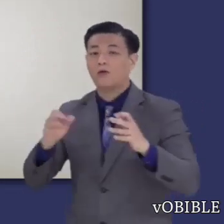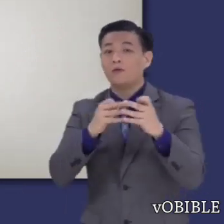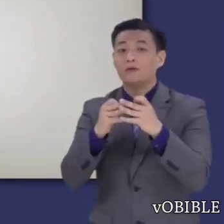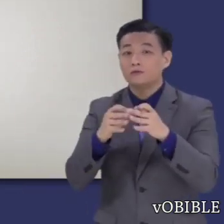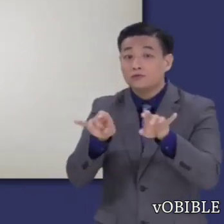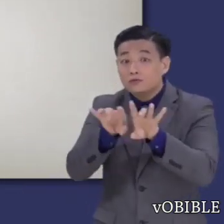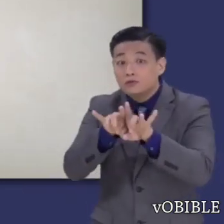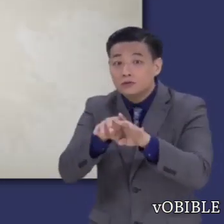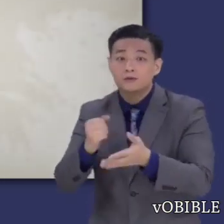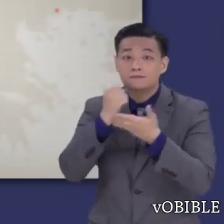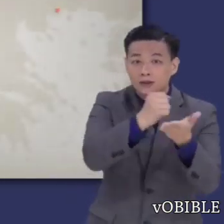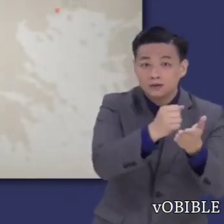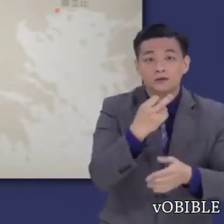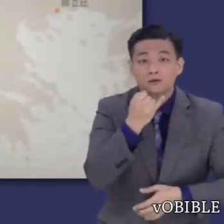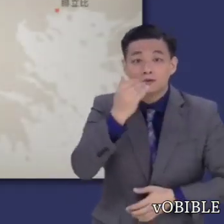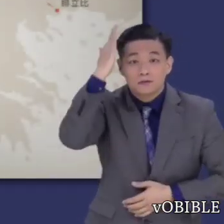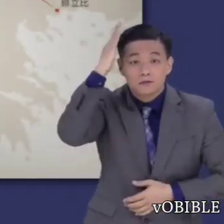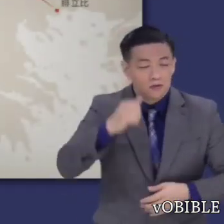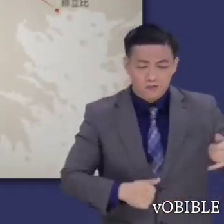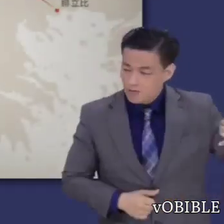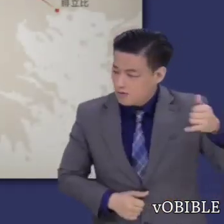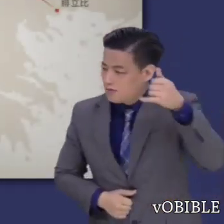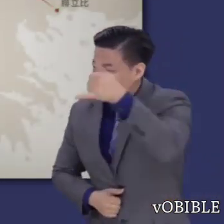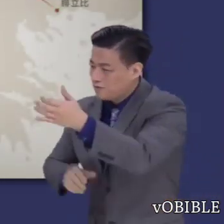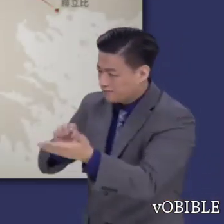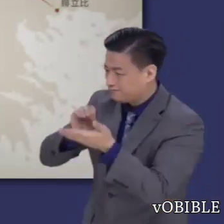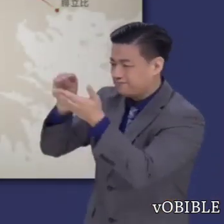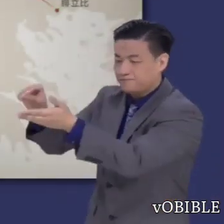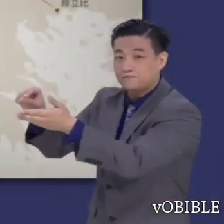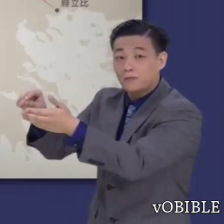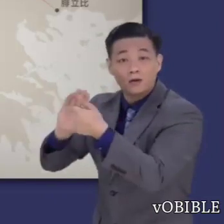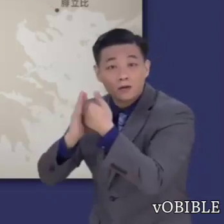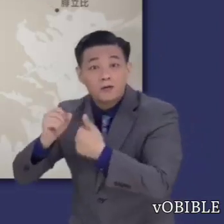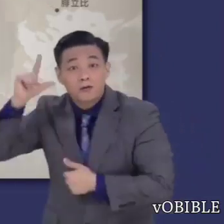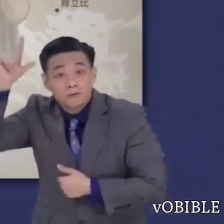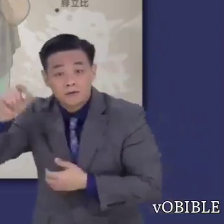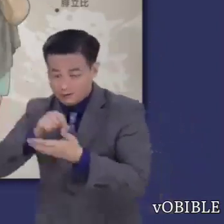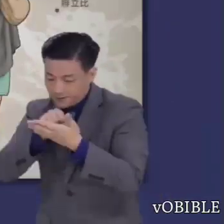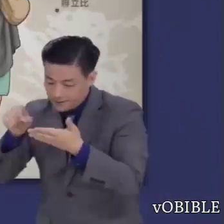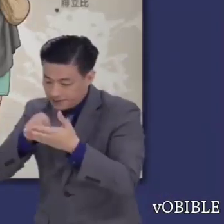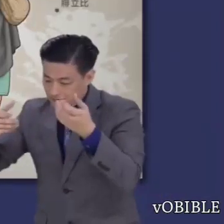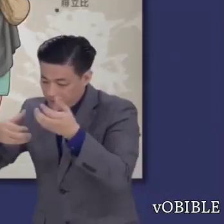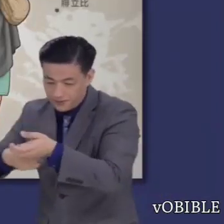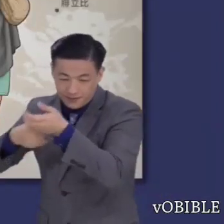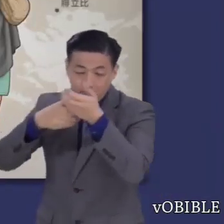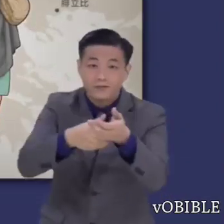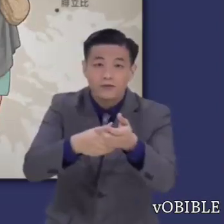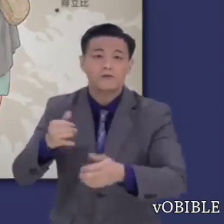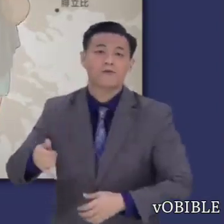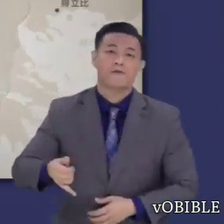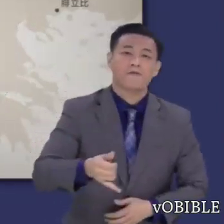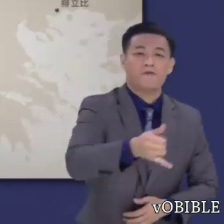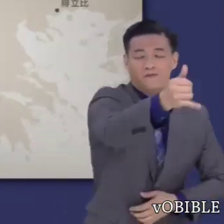你知道吗？保罗被囚在罗马期间，腓立比会众派以巴弗提送礼物给保罗，之